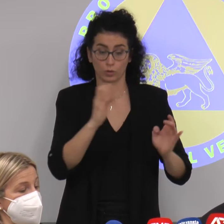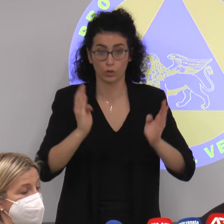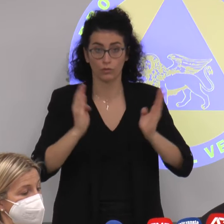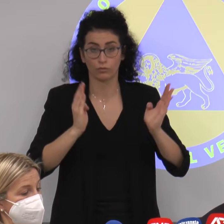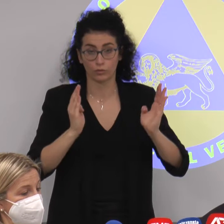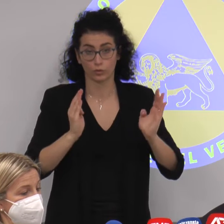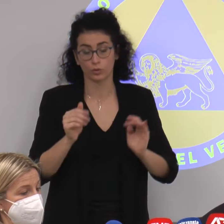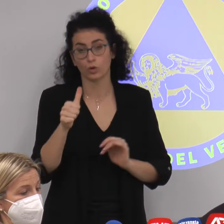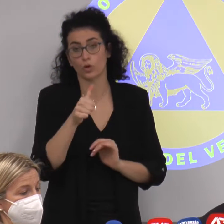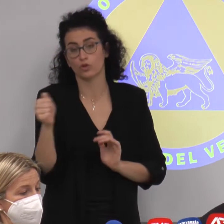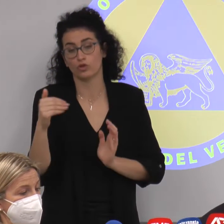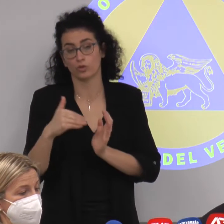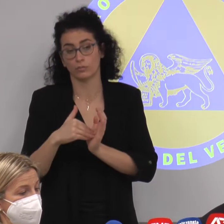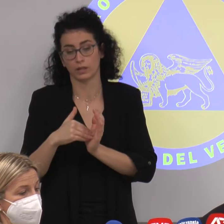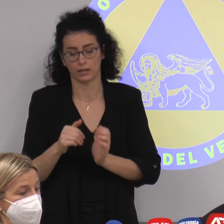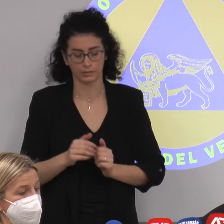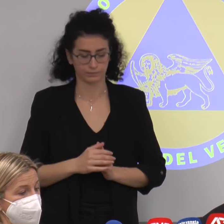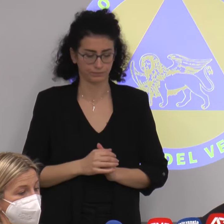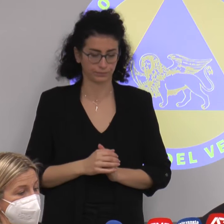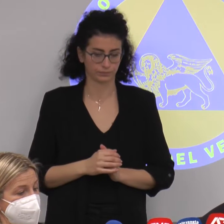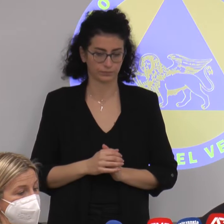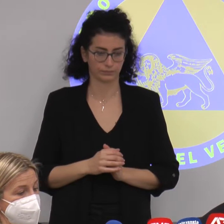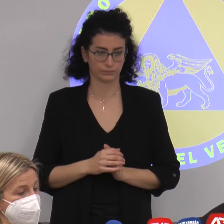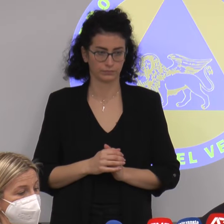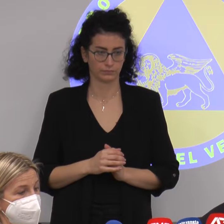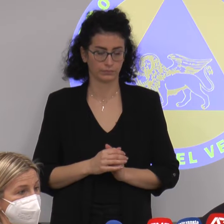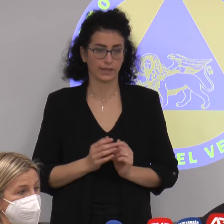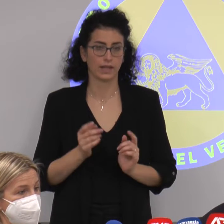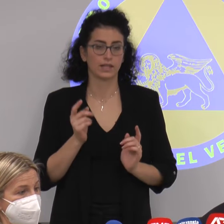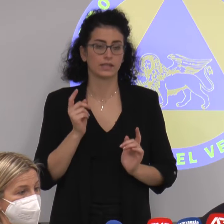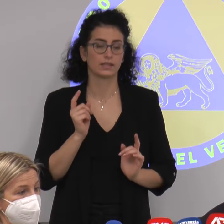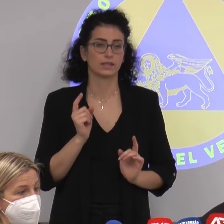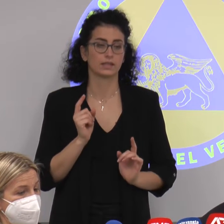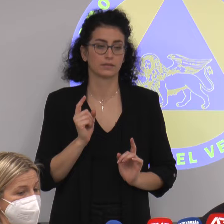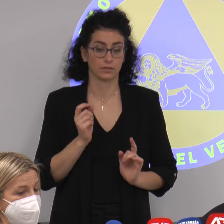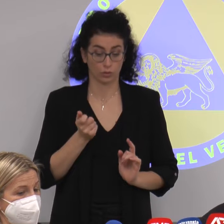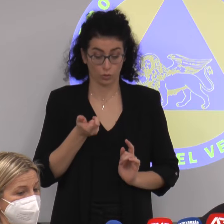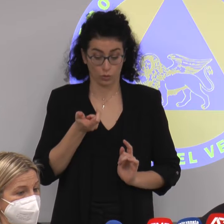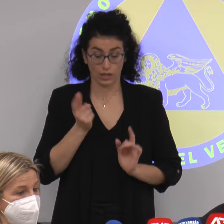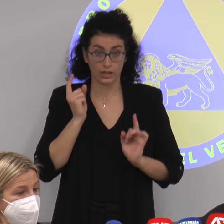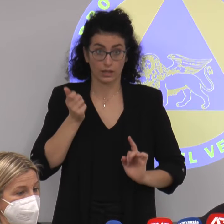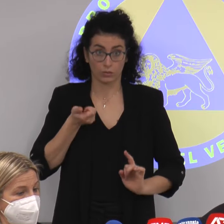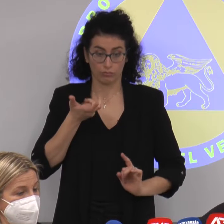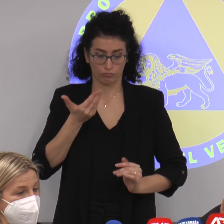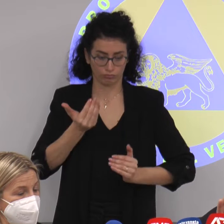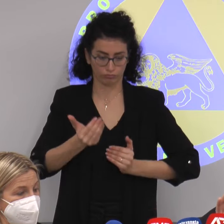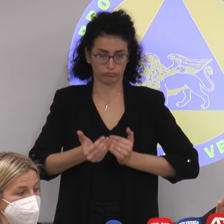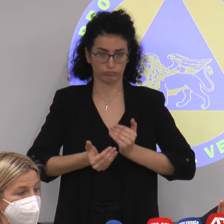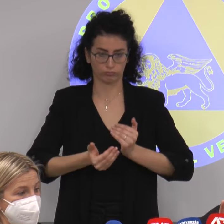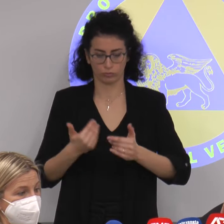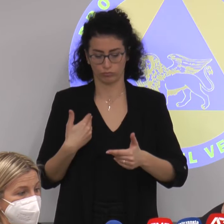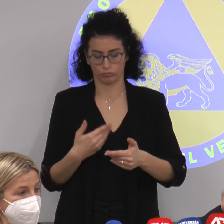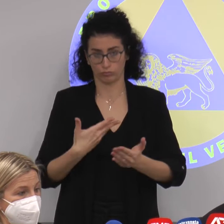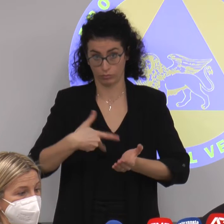81 1.181 100.000 quindi se i dati avranno questa conferma nei prossimi